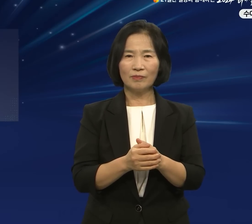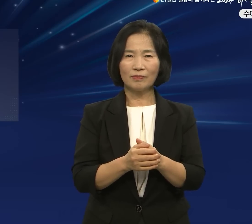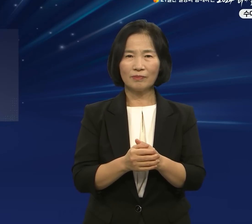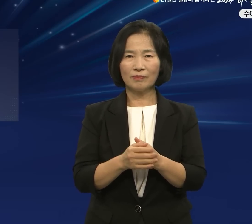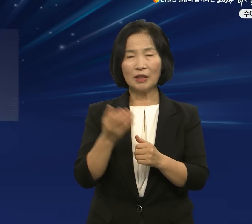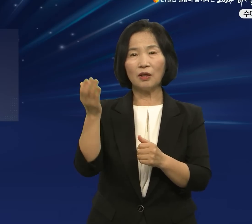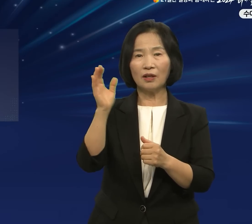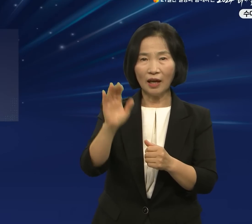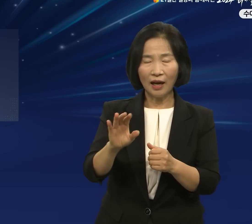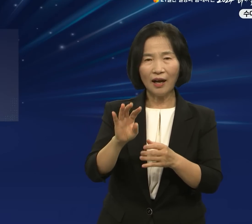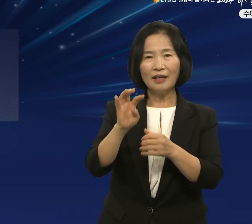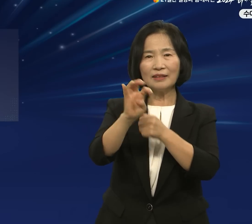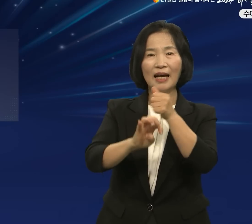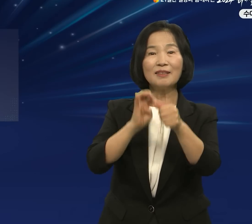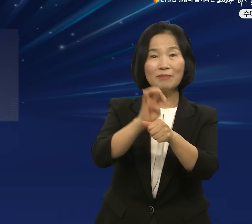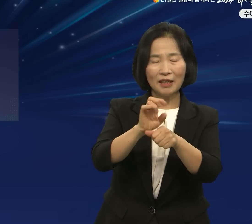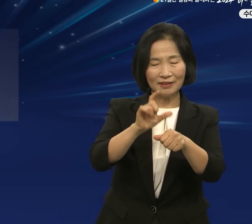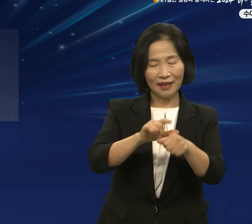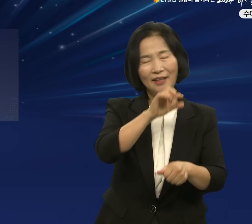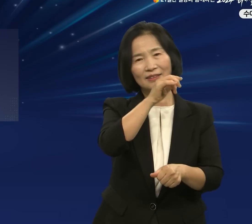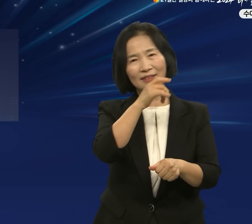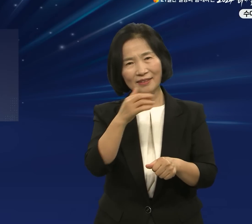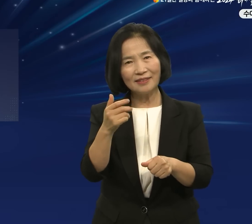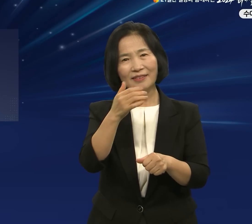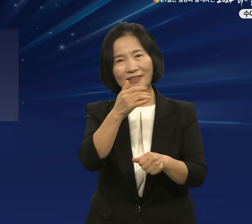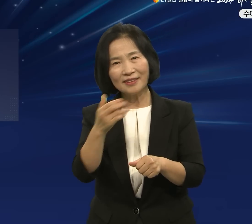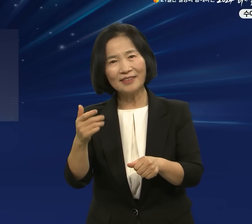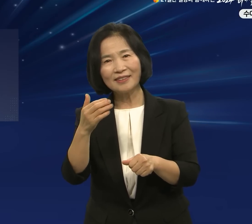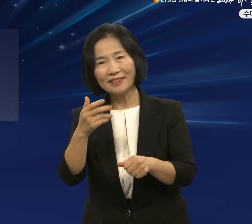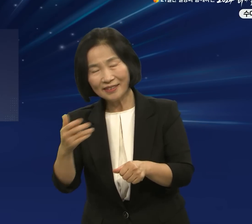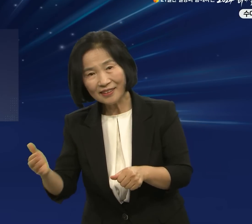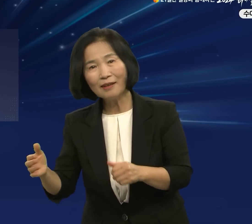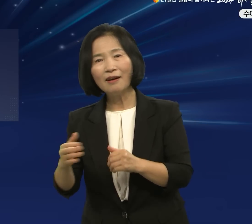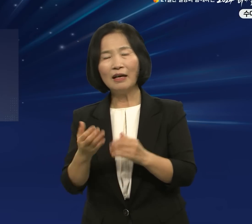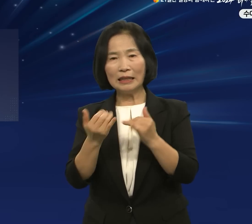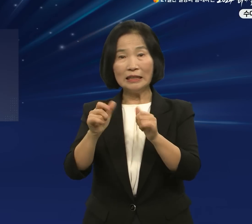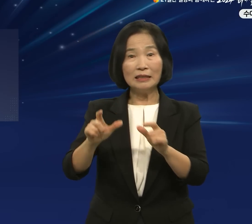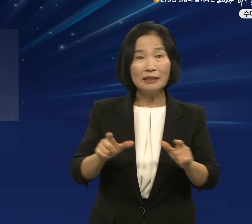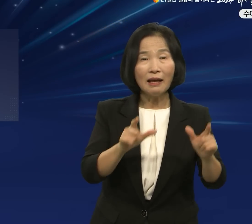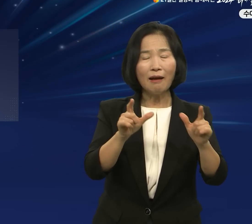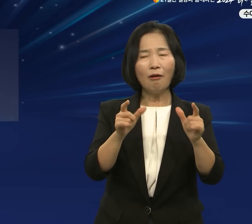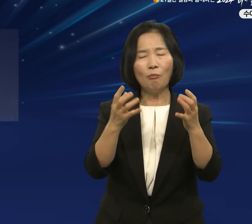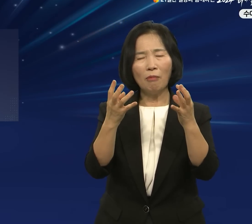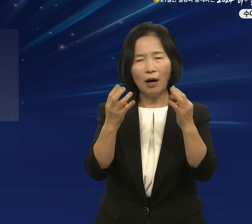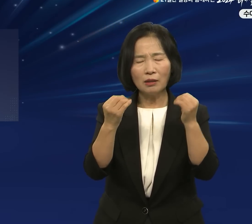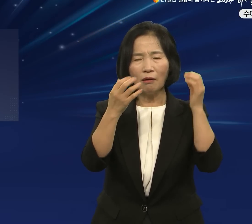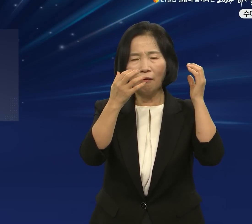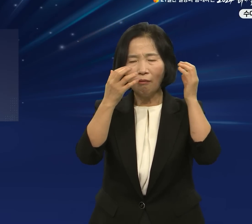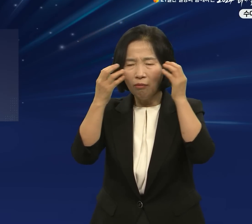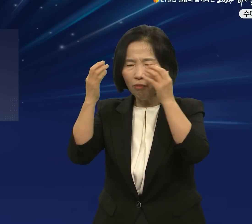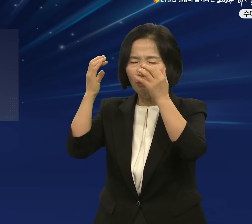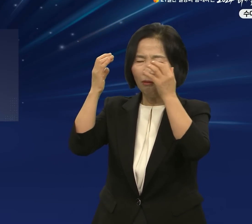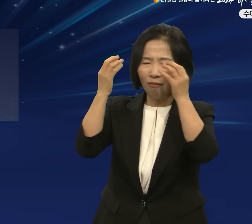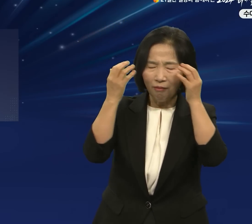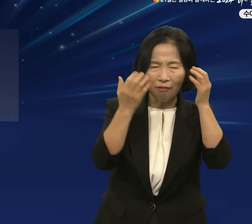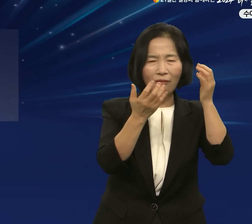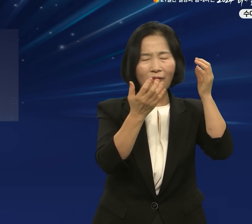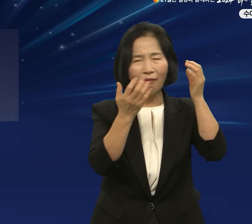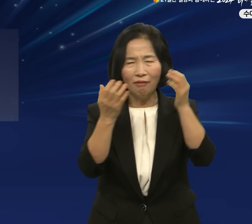그러나 40년 동안 인생도 목회도 많이 흔들리면서 여기까지